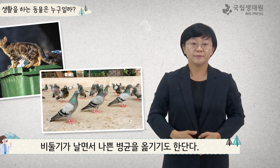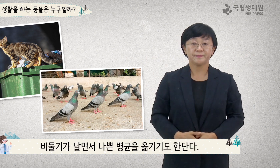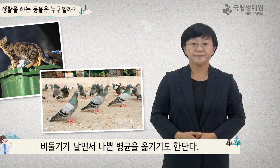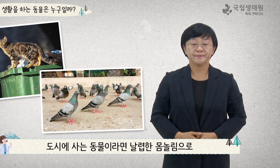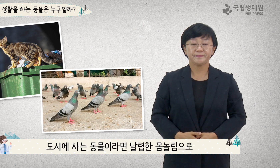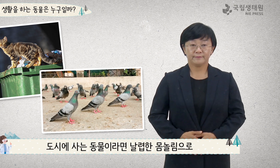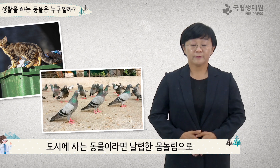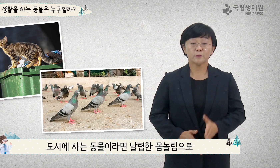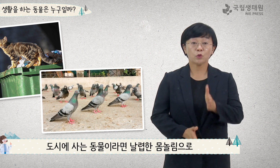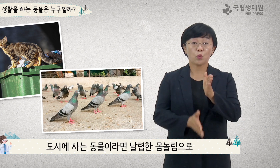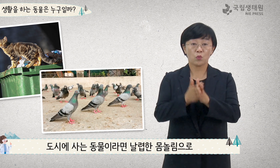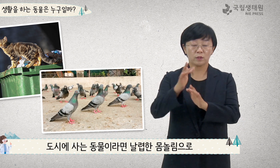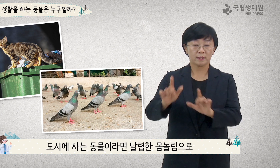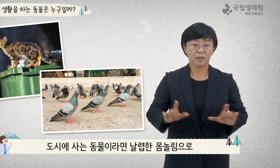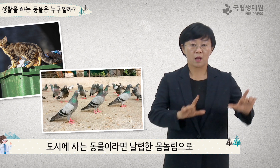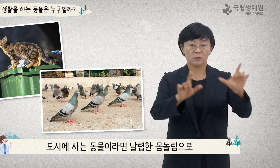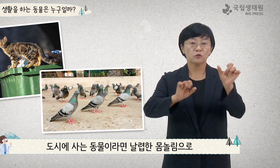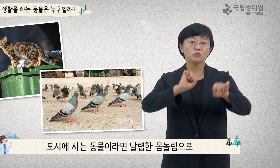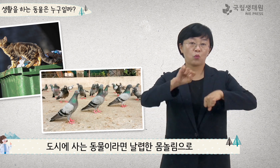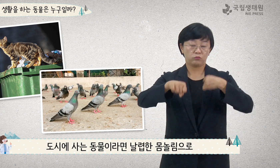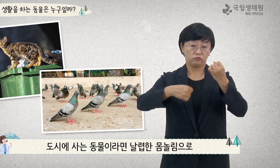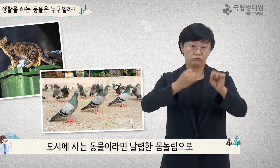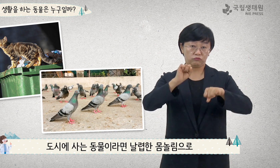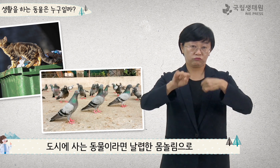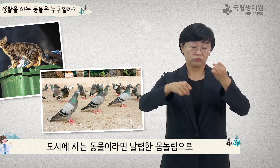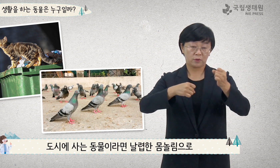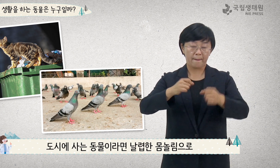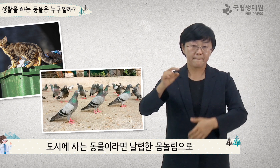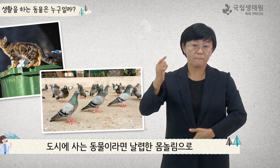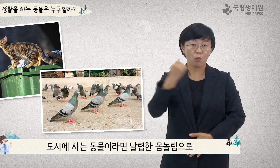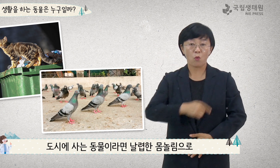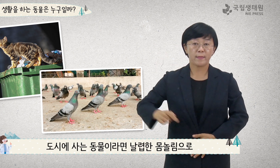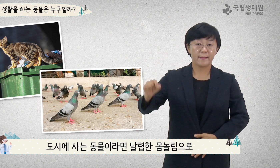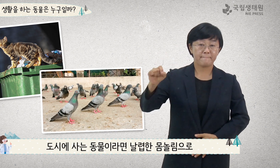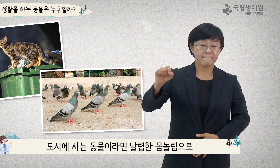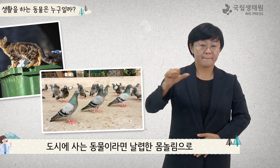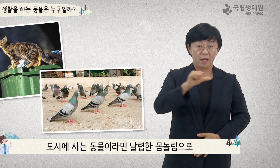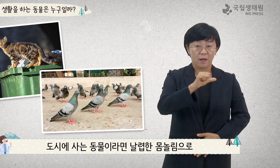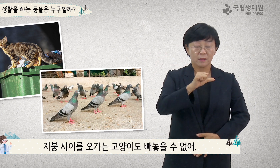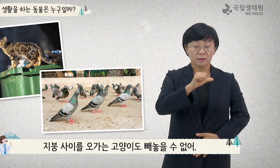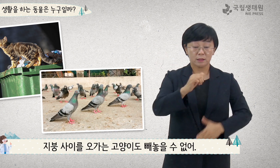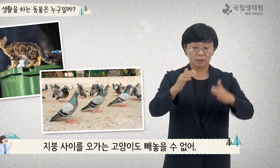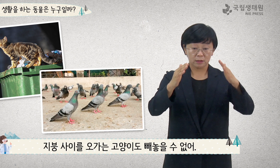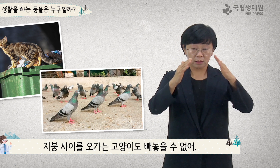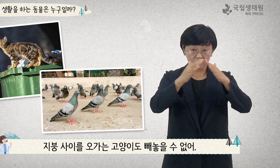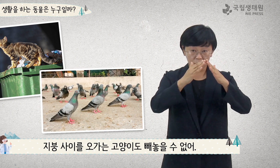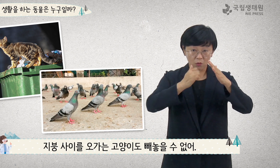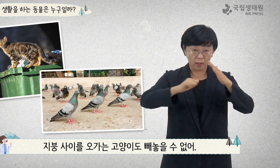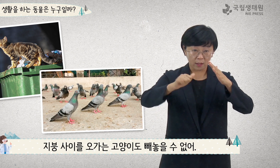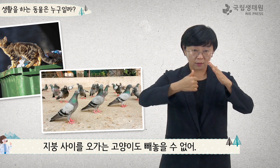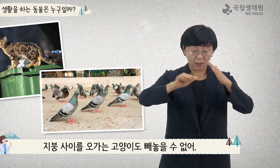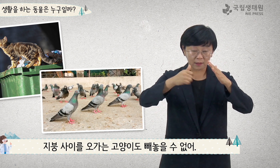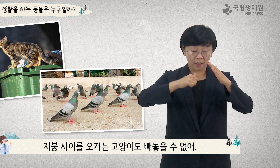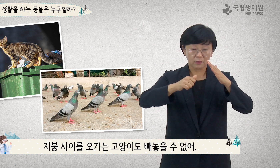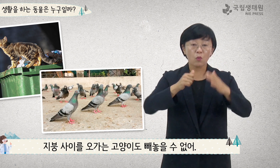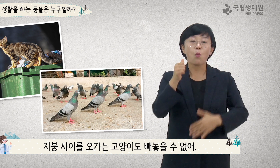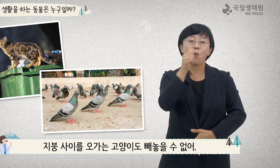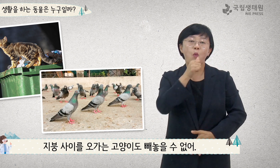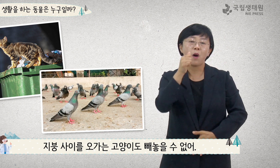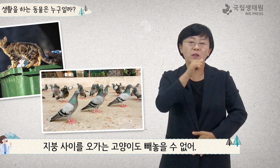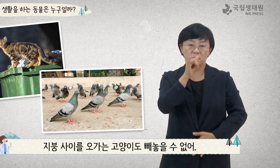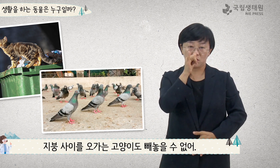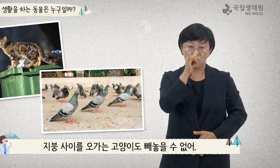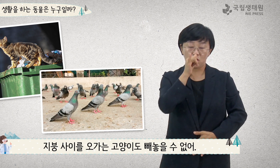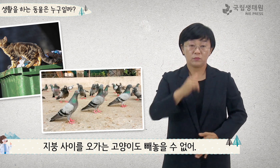한단다. 도시에 사는 동물이라면 날렵한 몸놀림으로 지붕 사이를 오가는 고양이도 빼놓을